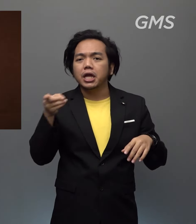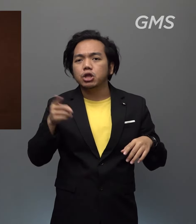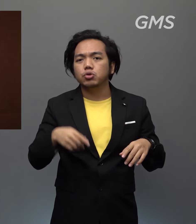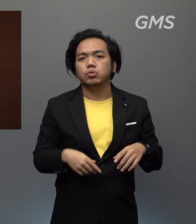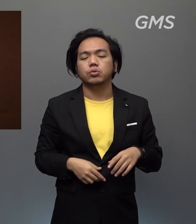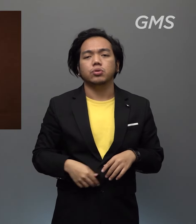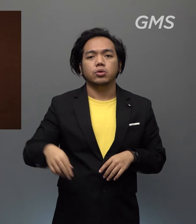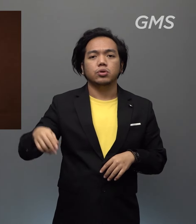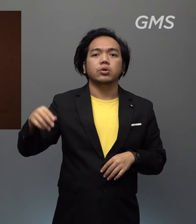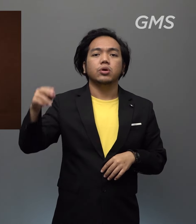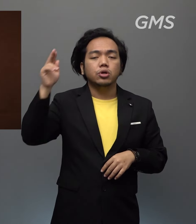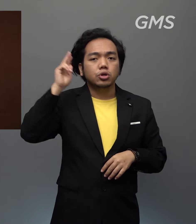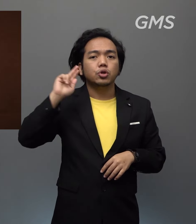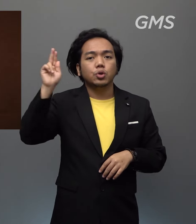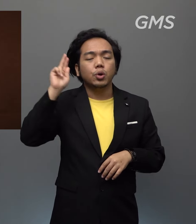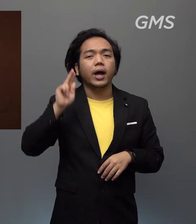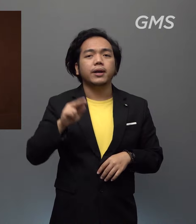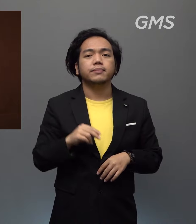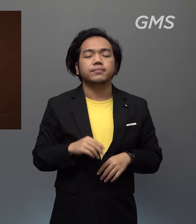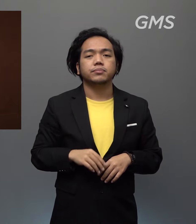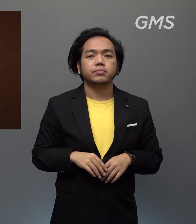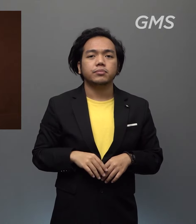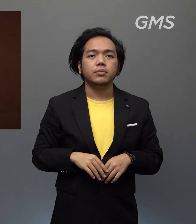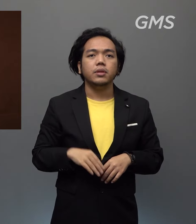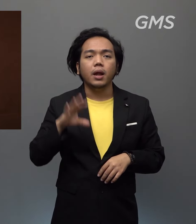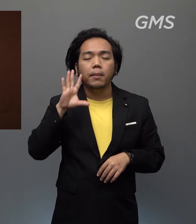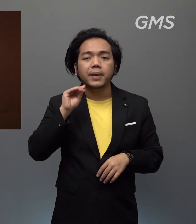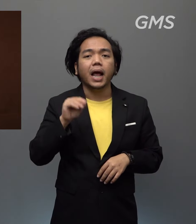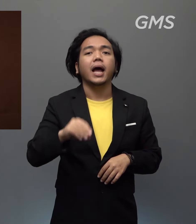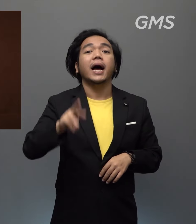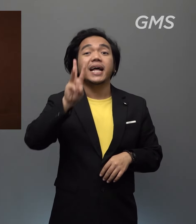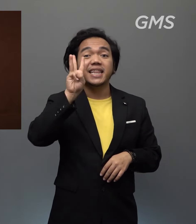Gideon. Lalu kita juga pikir